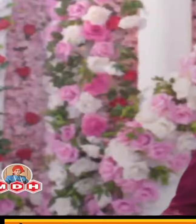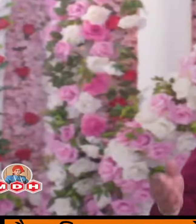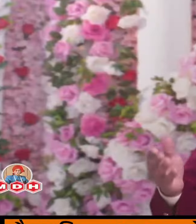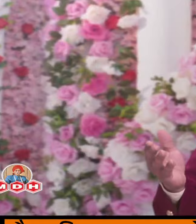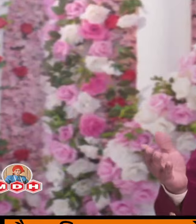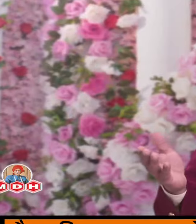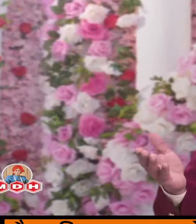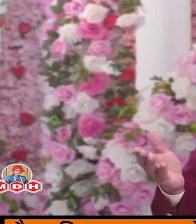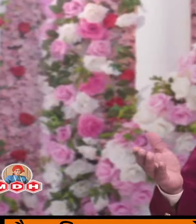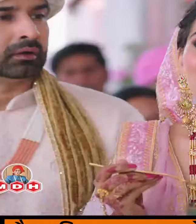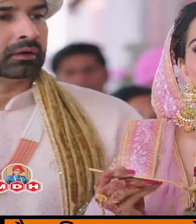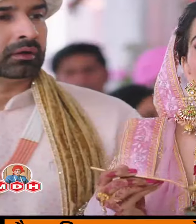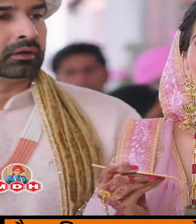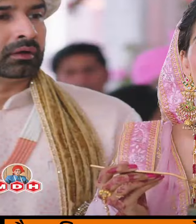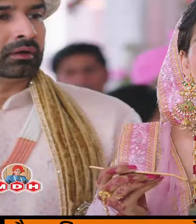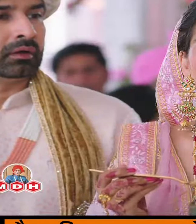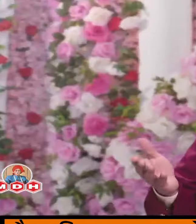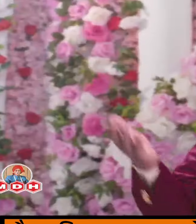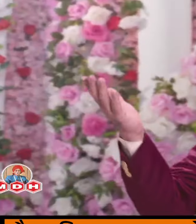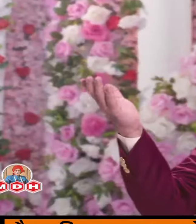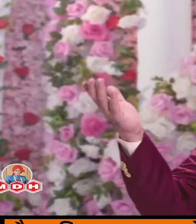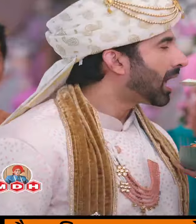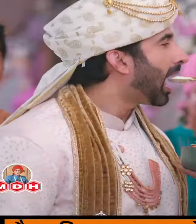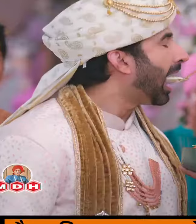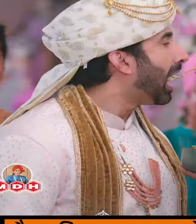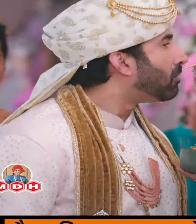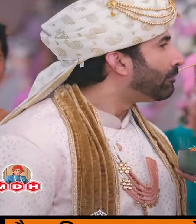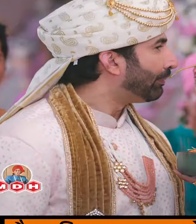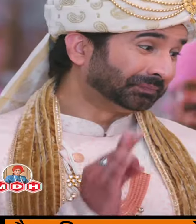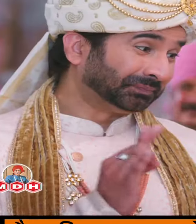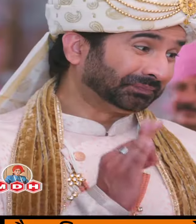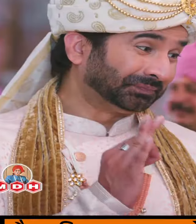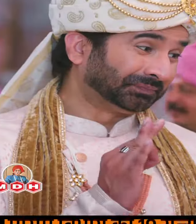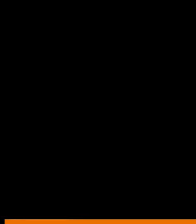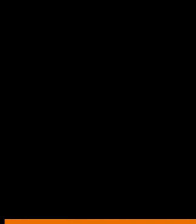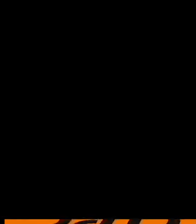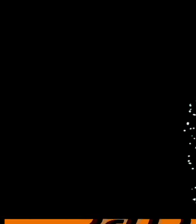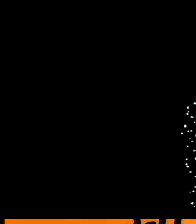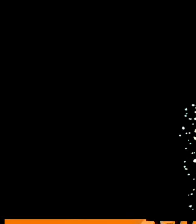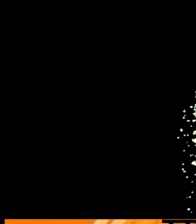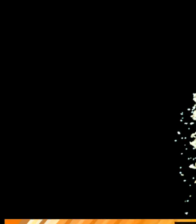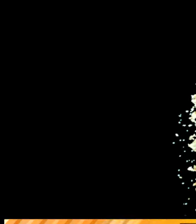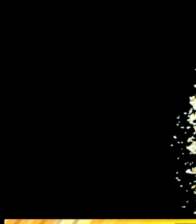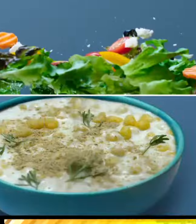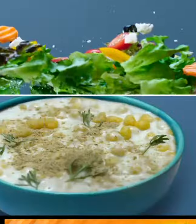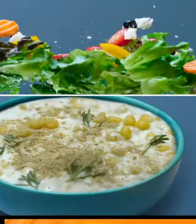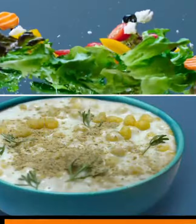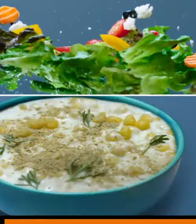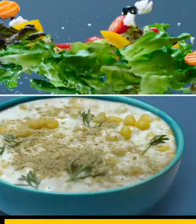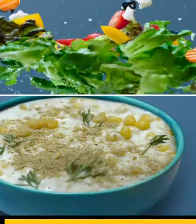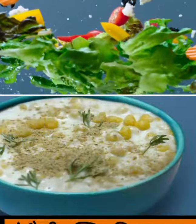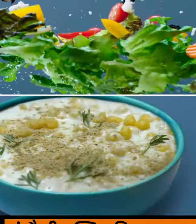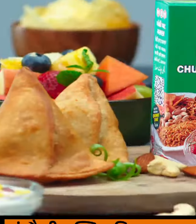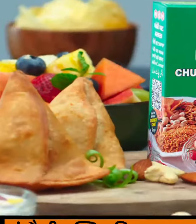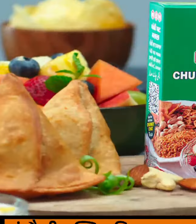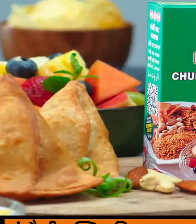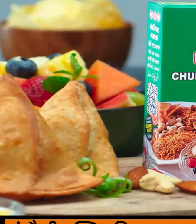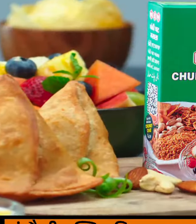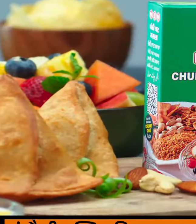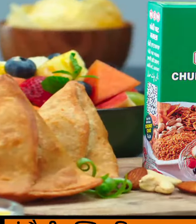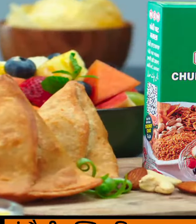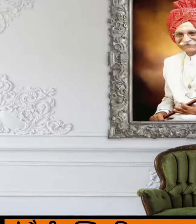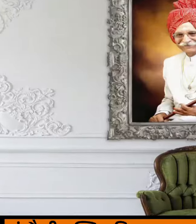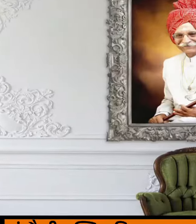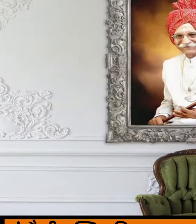अब आया असली स्वाद, अब आया स्वाद। जब स्वाद के पड़े हो लाले तो MDH का चंकी चाट मसाला डाले। MDH का चंकी चाट मसाला।